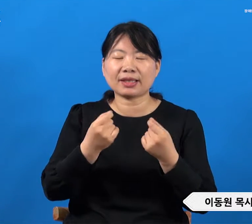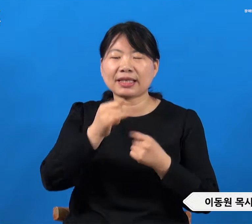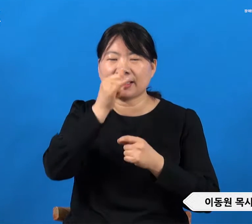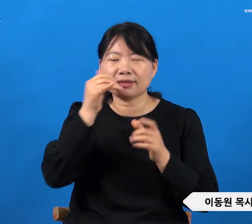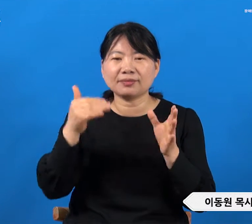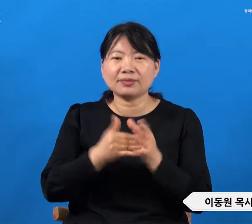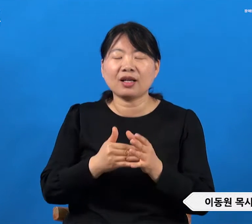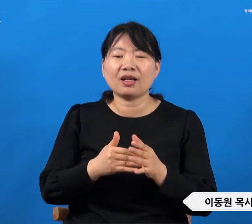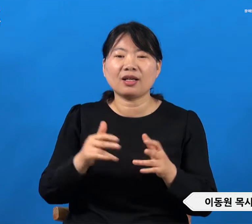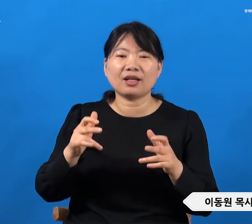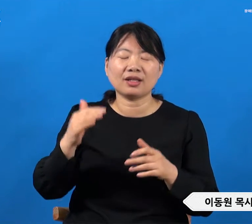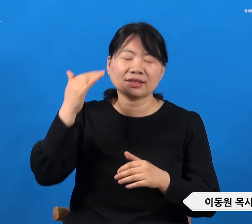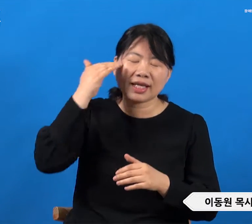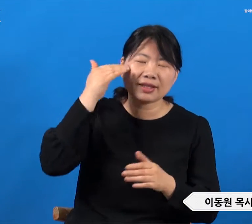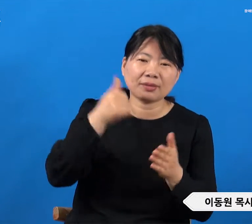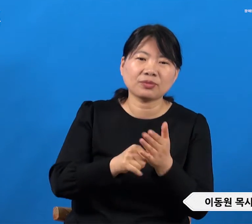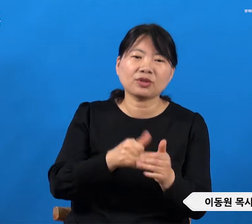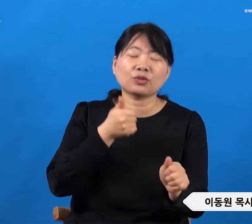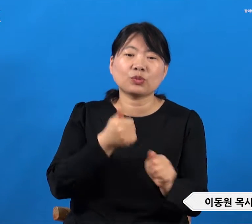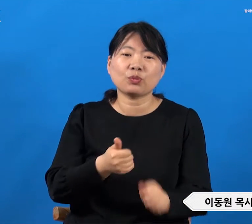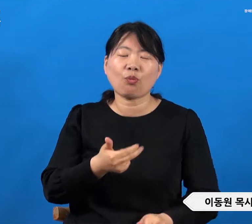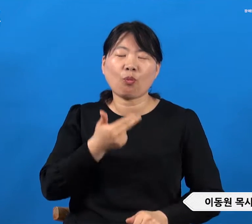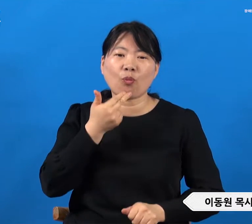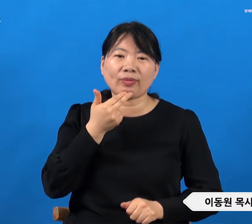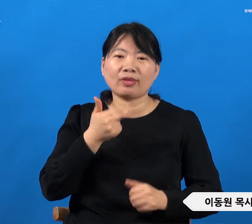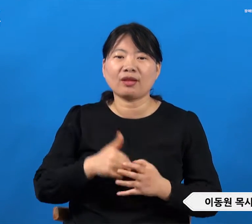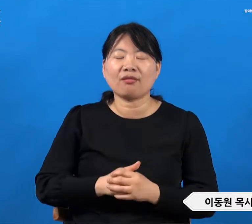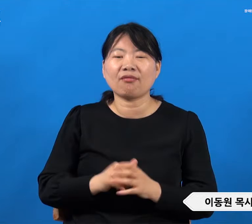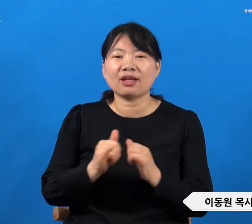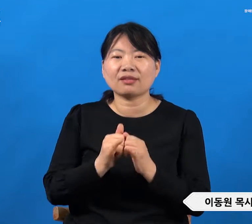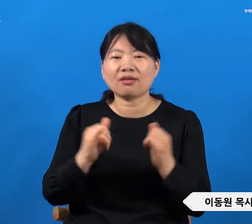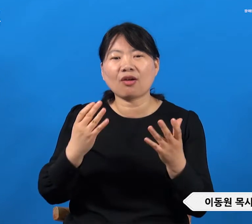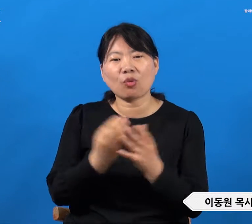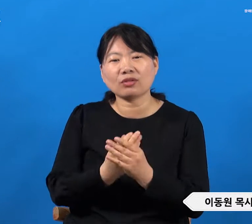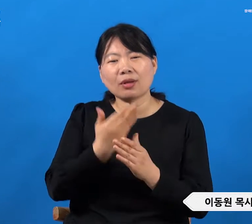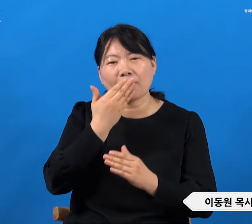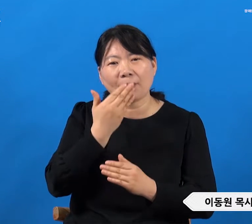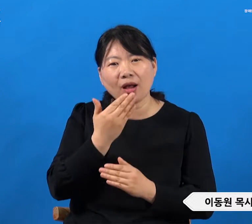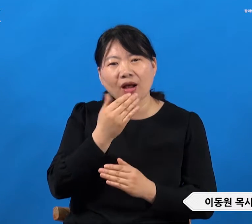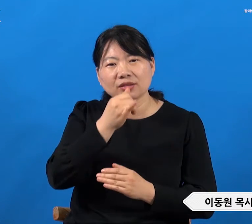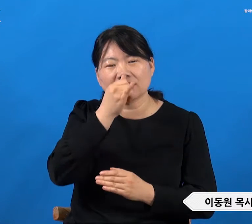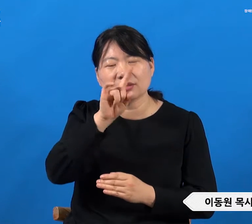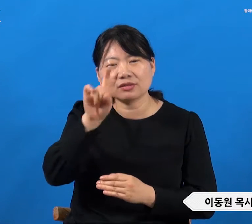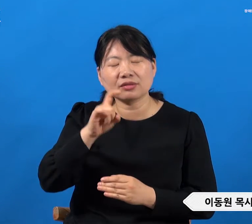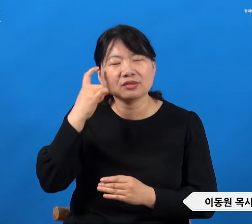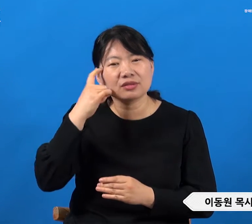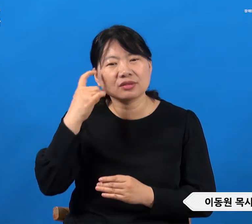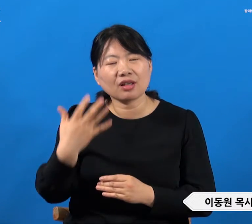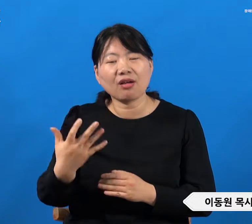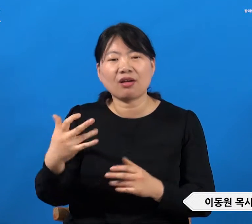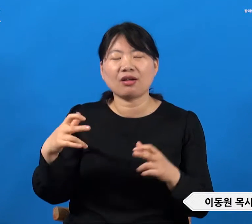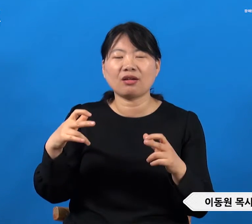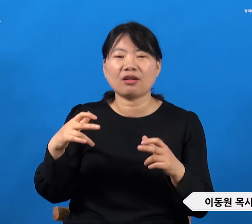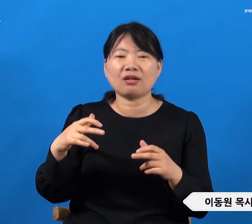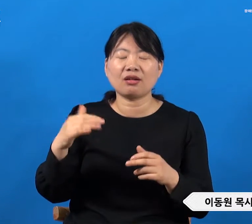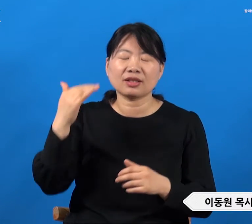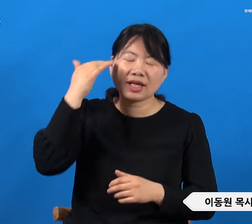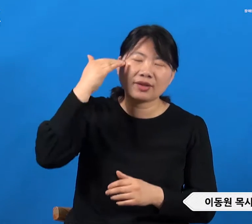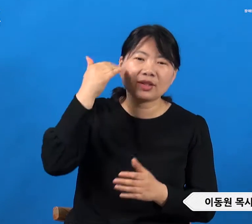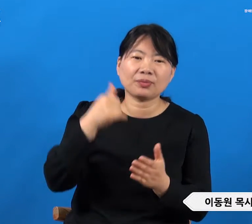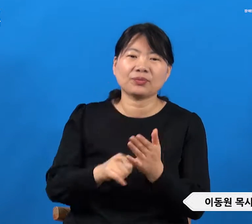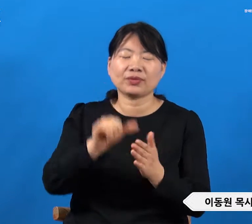했습니다. 장애물을 극복하지 않고는 인간이 완성될 수가 있겠습니까? 장애물은